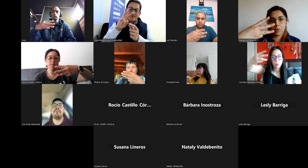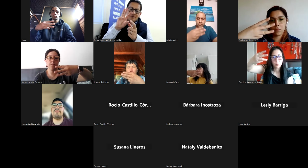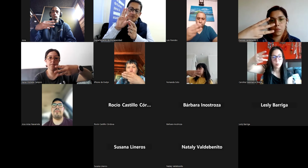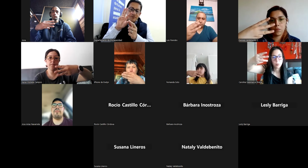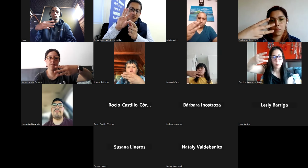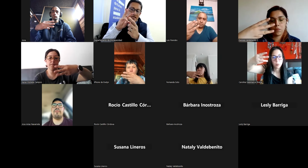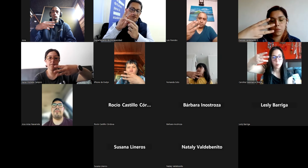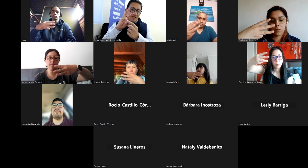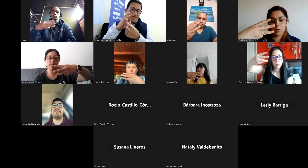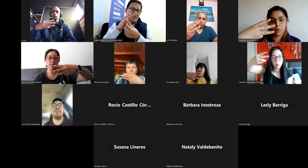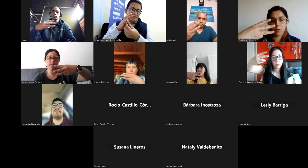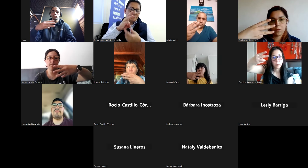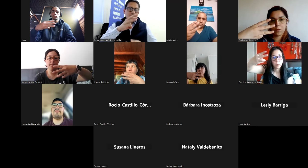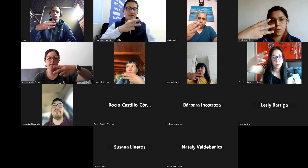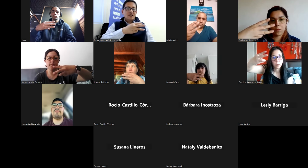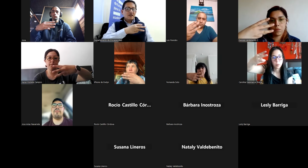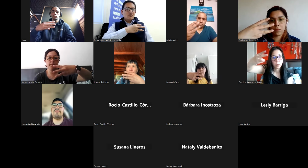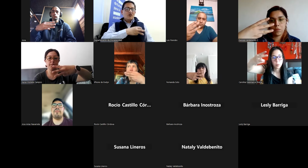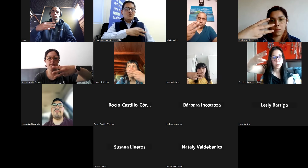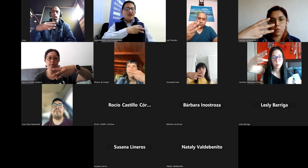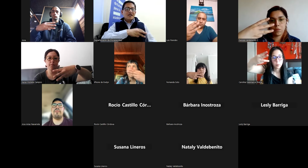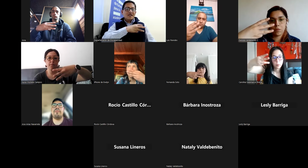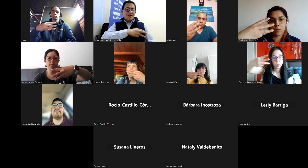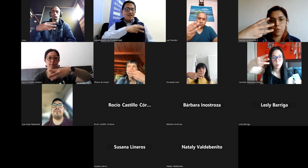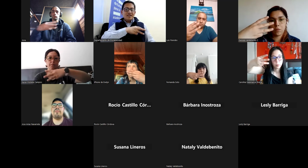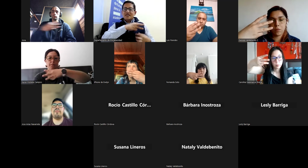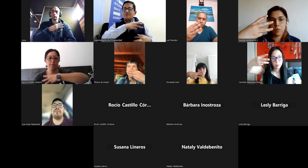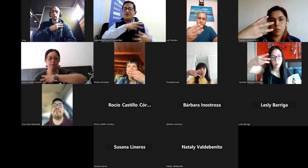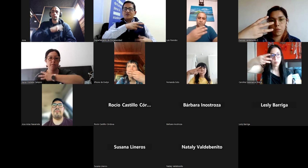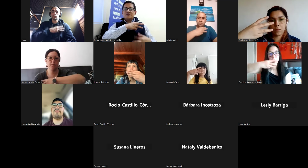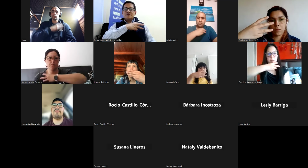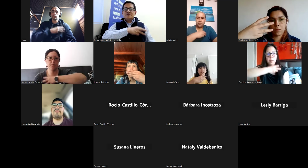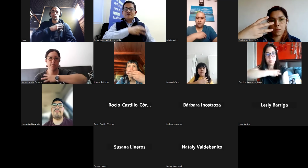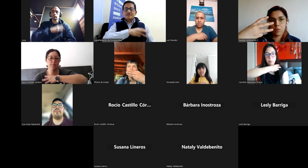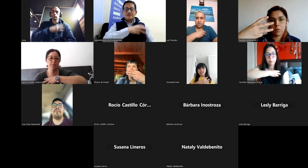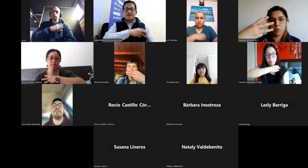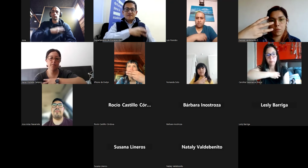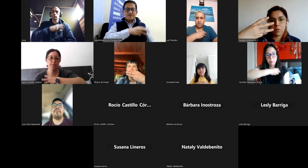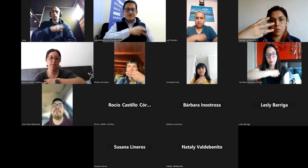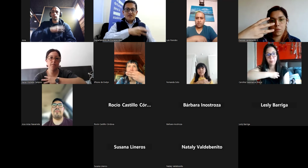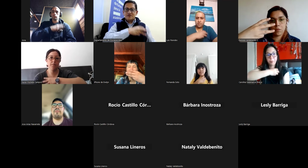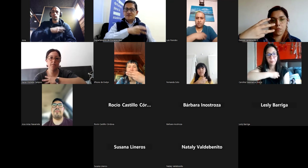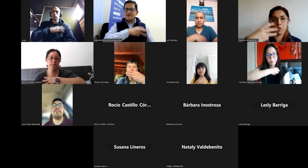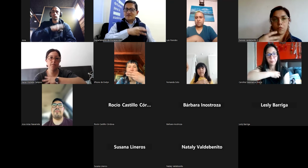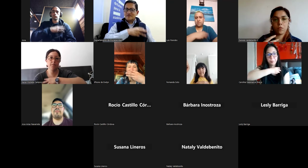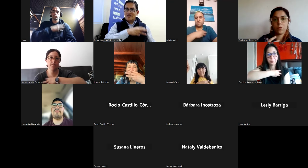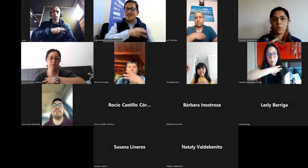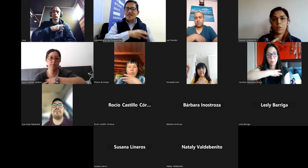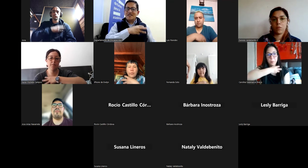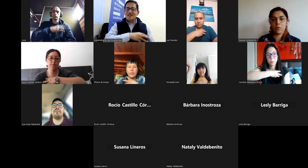que es el pulgar y el meñique, nos vamos a rascar aquí en el pecho. Eso. Esa la letra